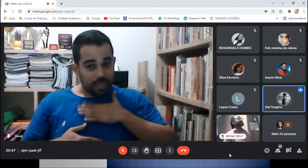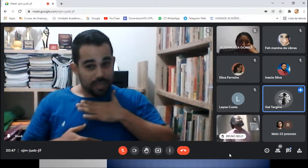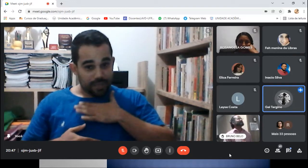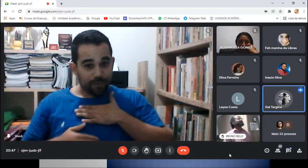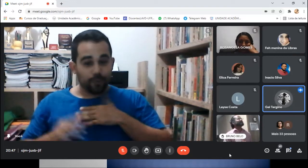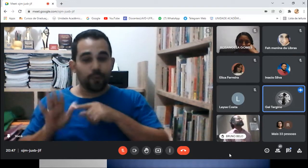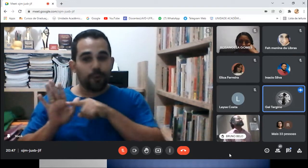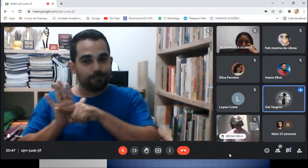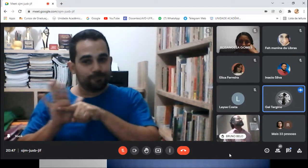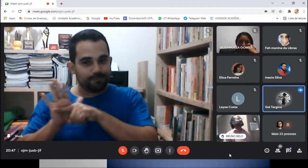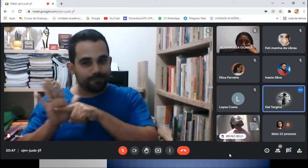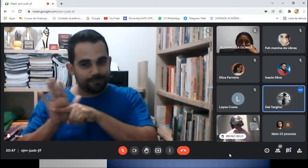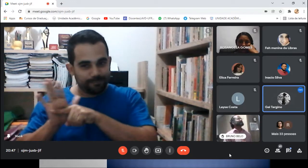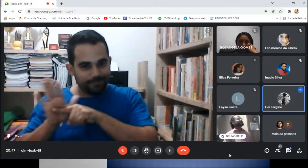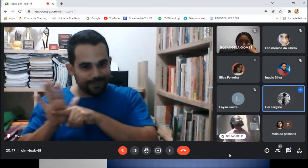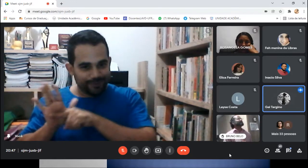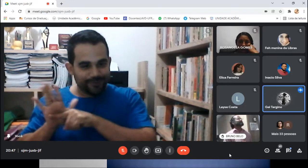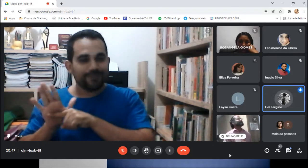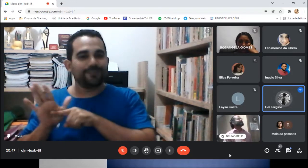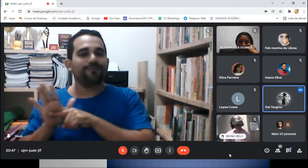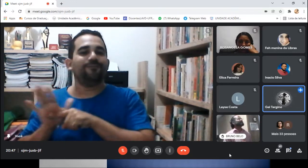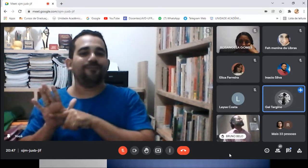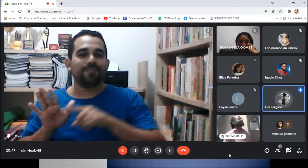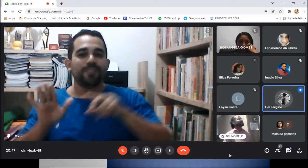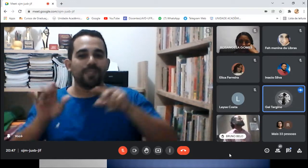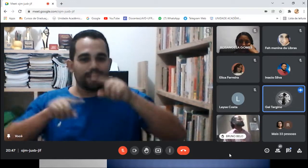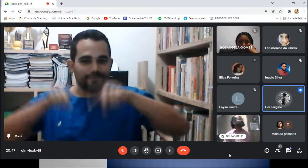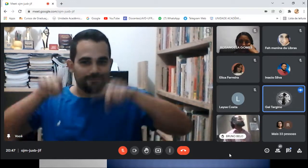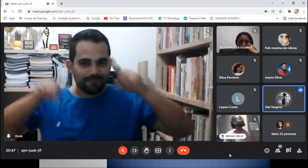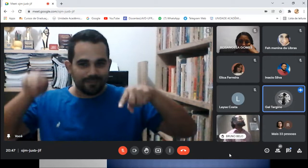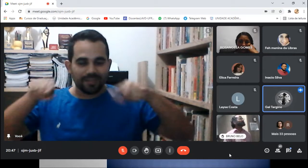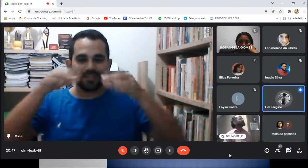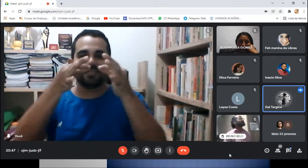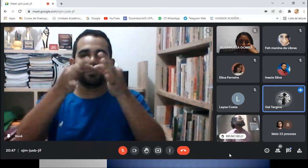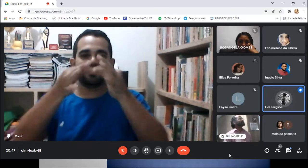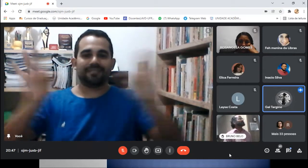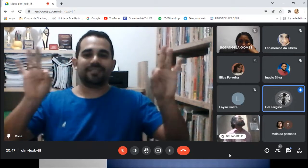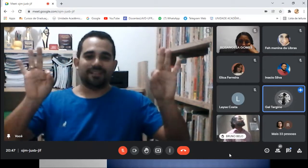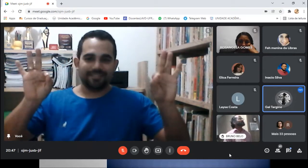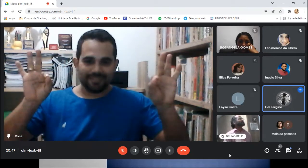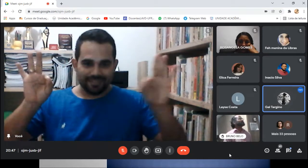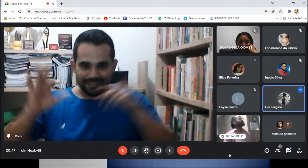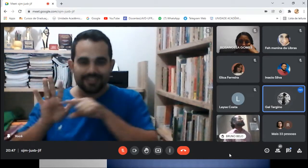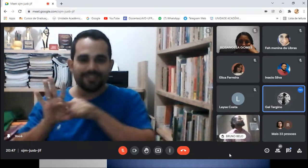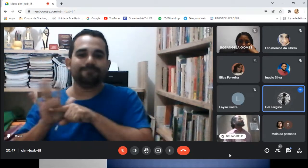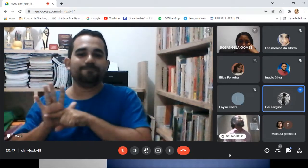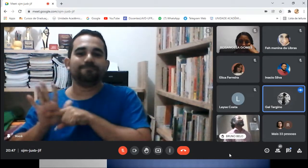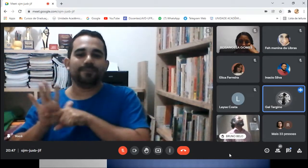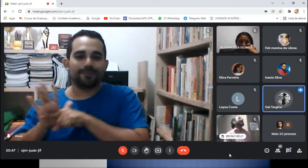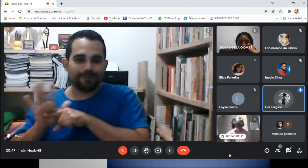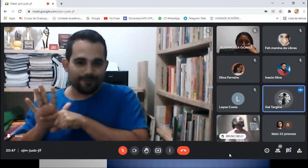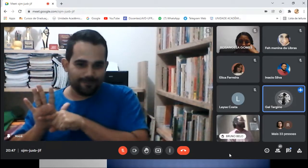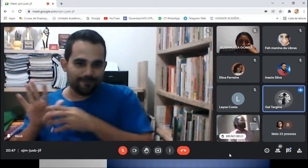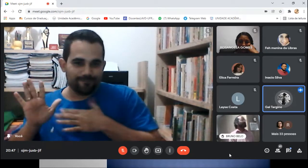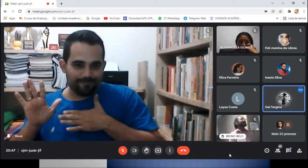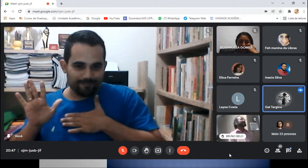interagem em sinais. Eu pesquiso, eu sou um pesquisador, que eu gosto da